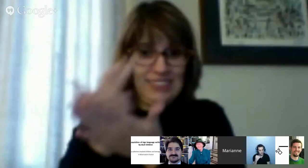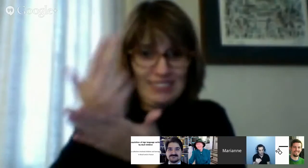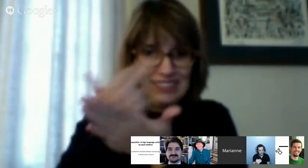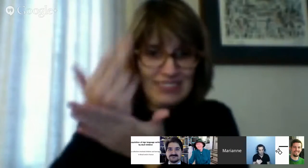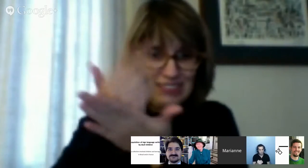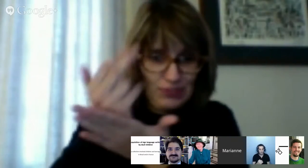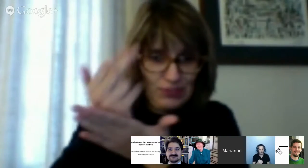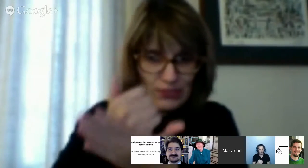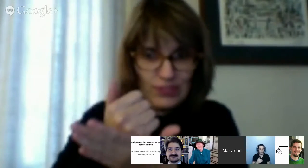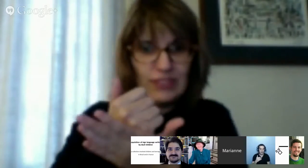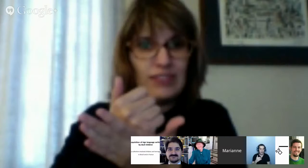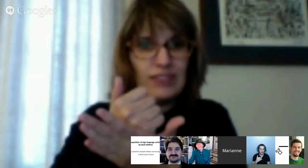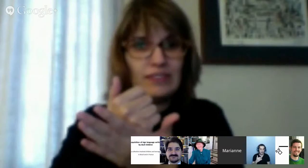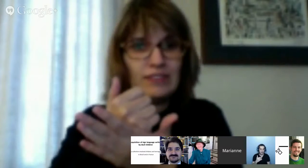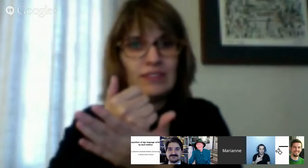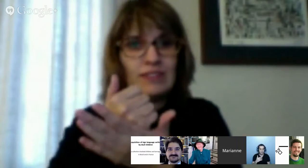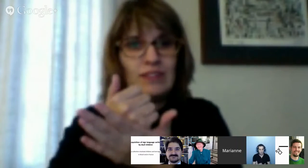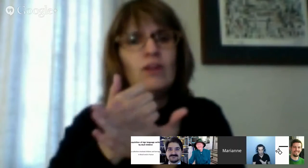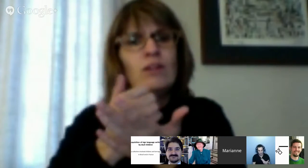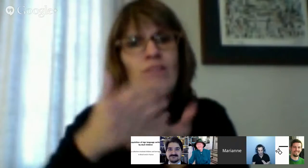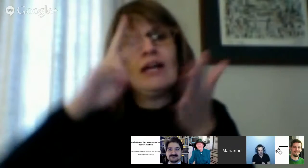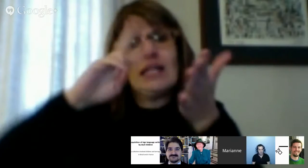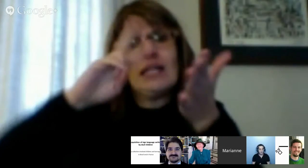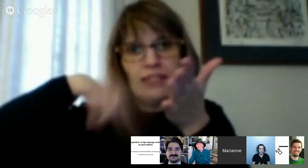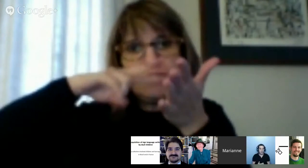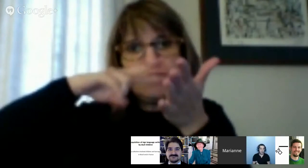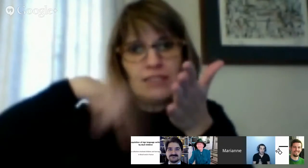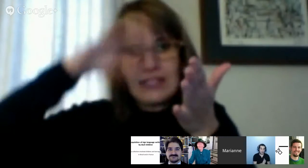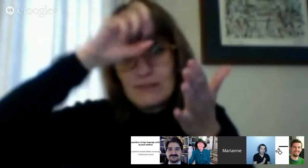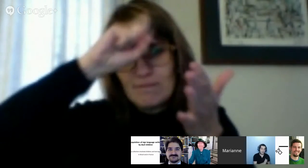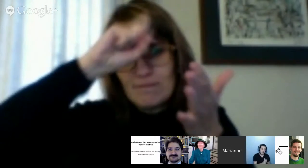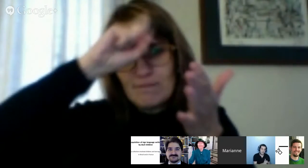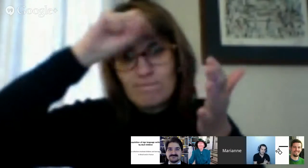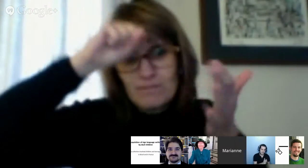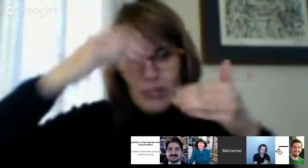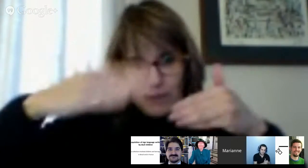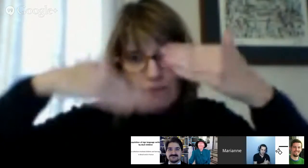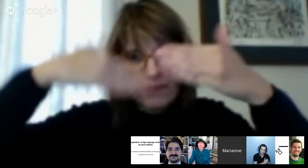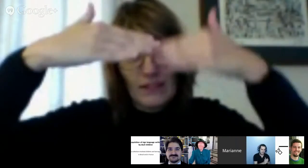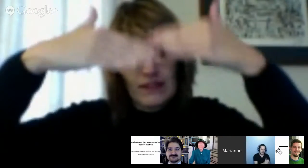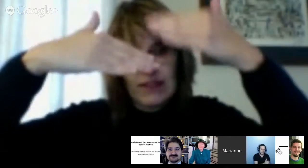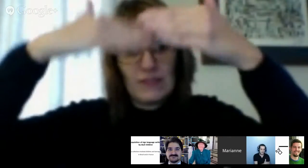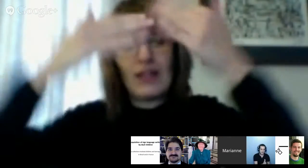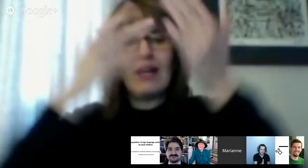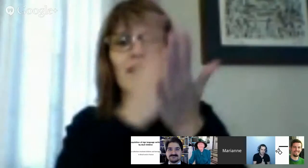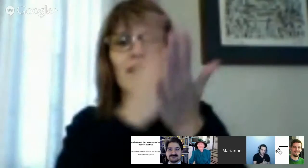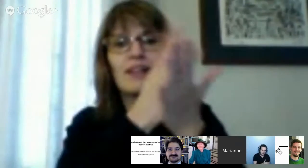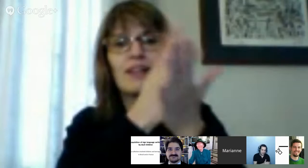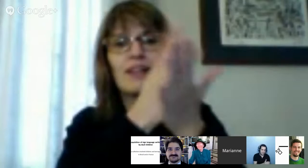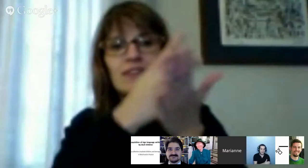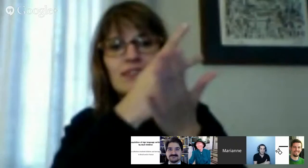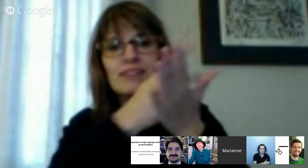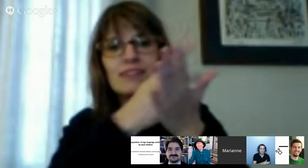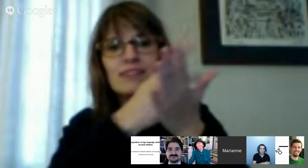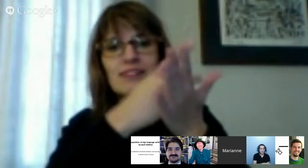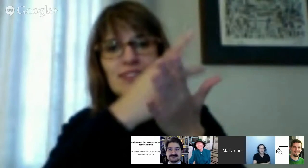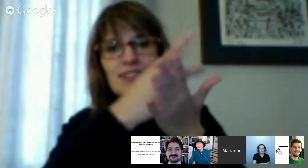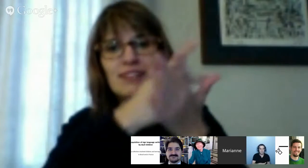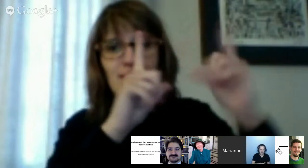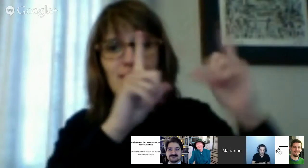assimilando o vocabulário. Então, através desses desenhos, através dessa